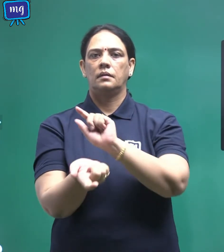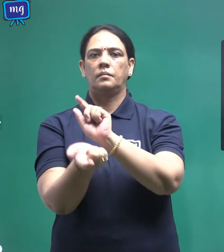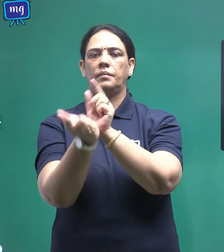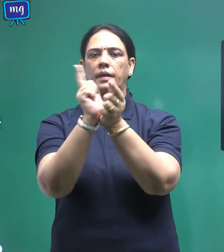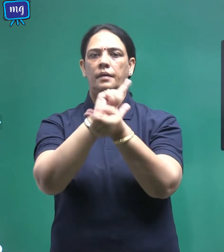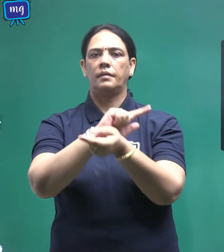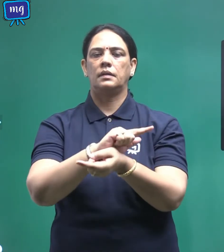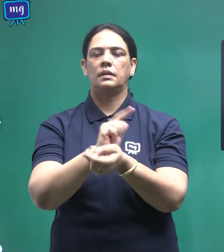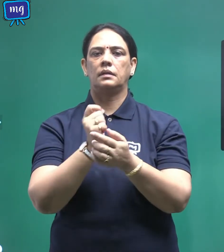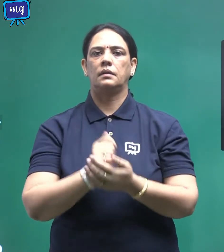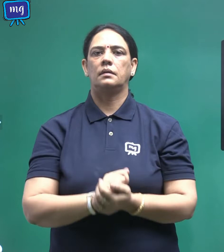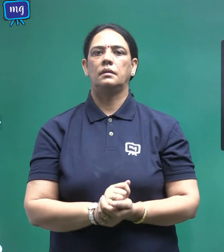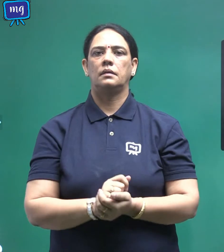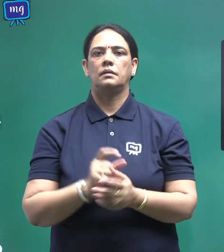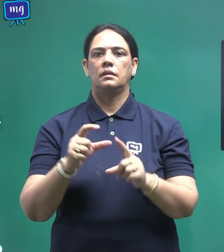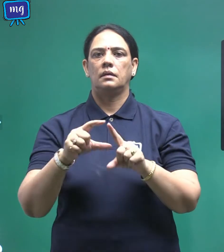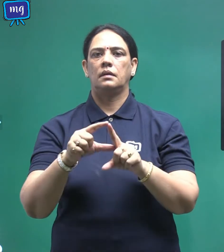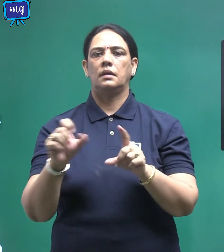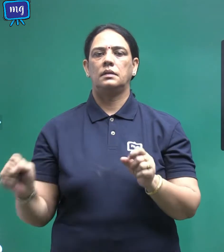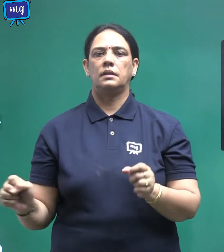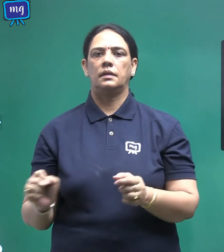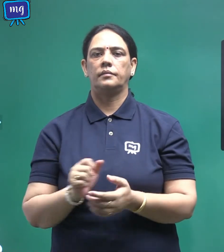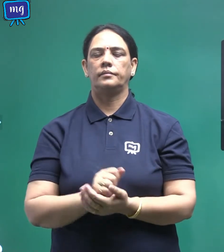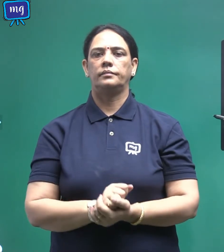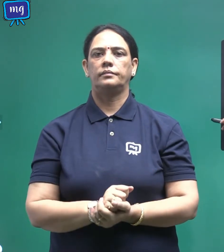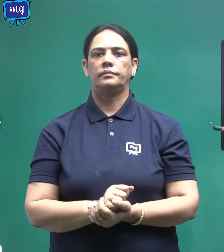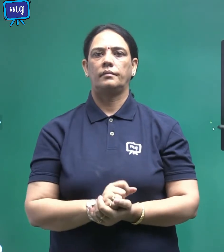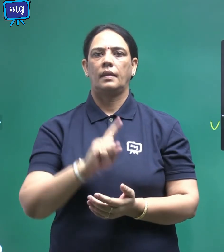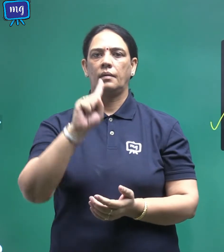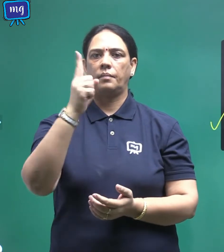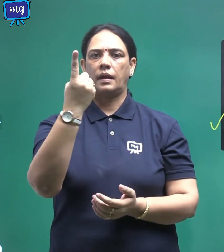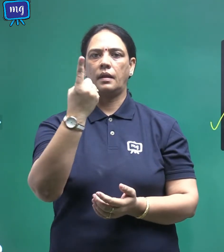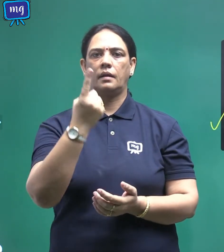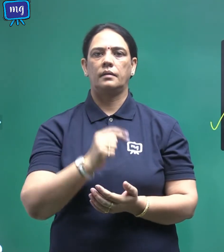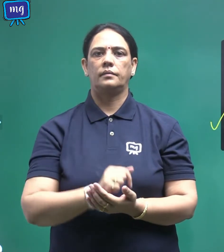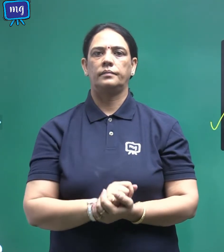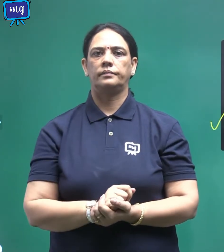परिवर्तित कीजिए। पहला